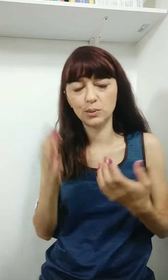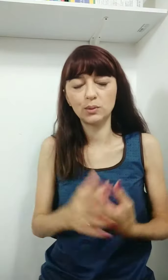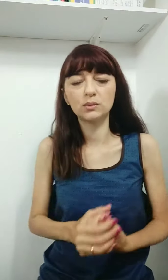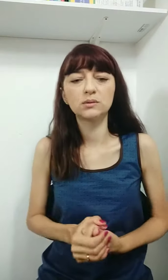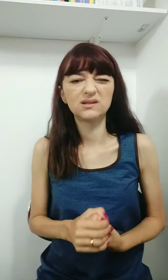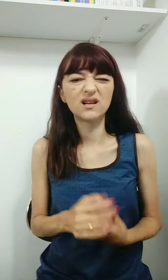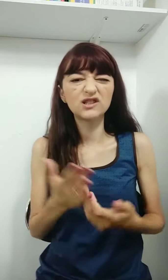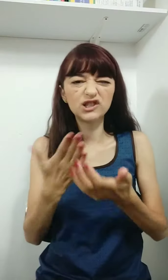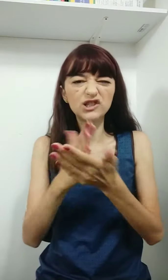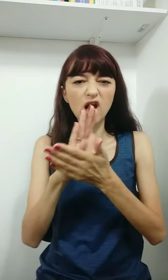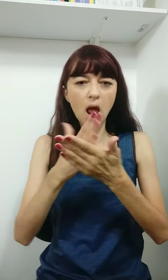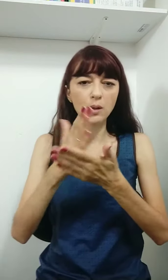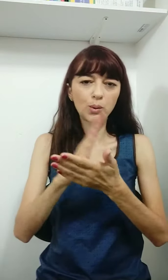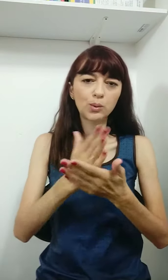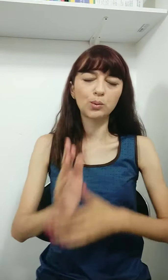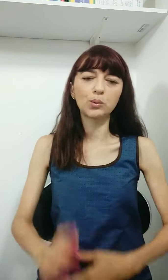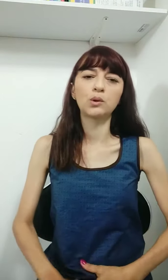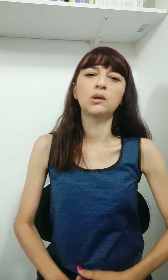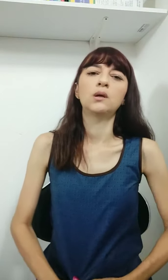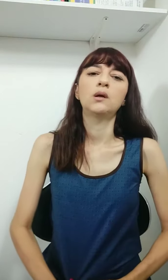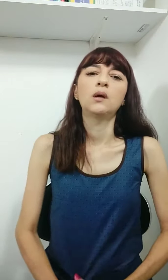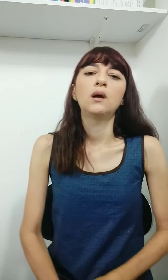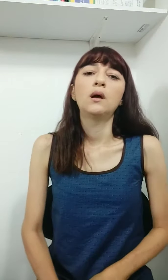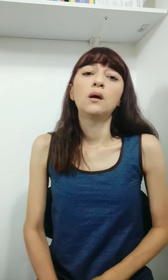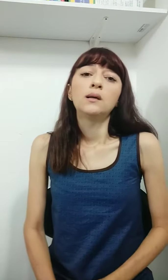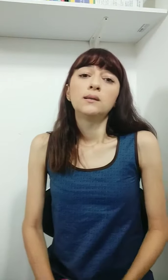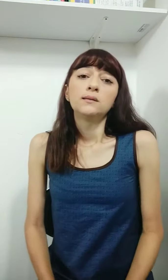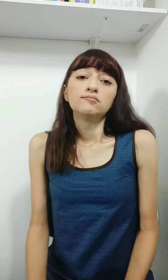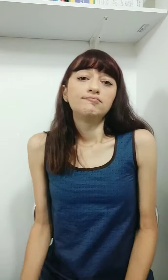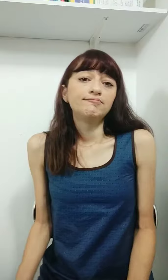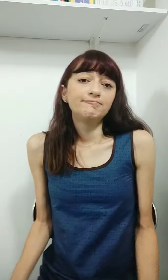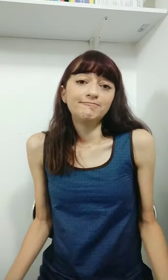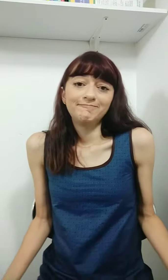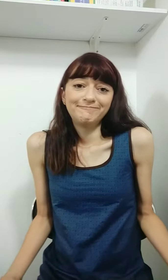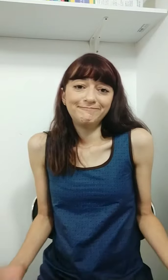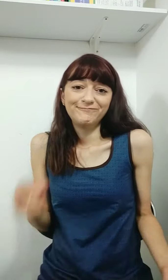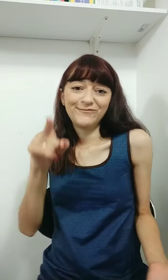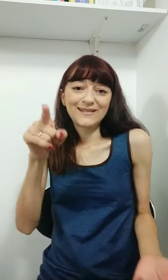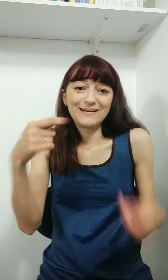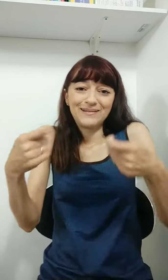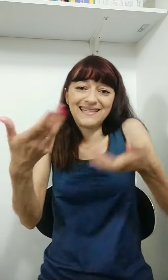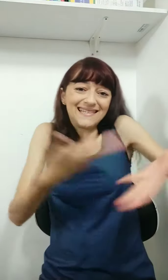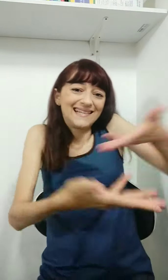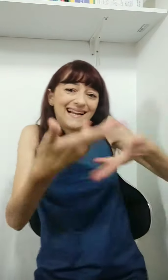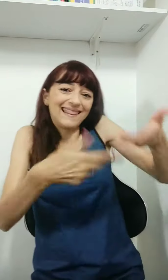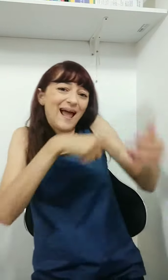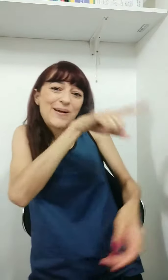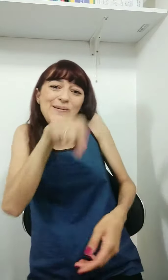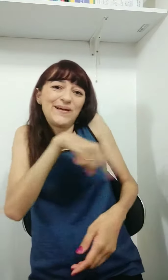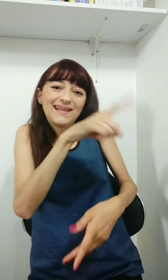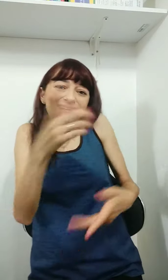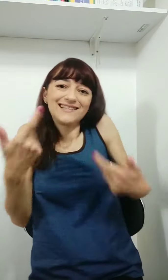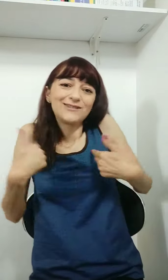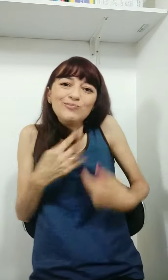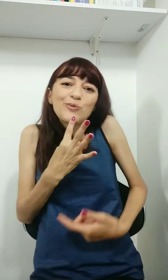na frente das outras pessoas. É chato quando isso acontece, tá? Eu sei, mas... você também precisa tentar ali ter